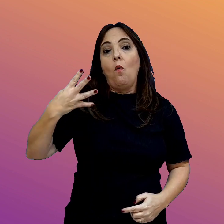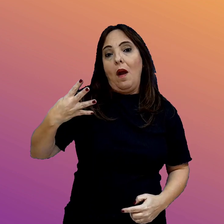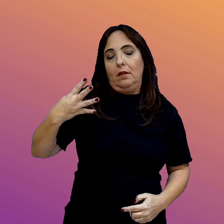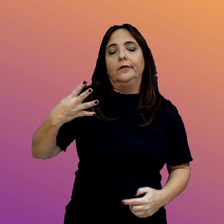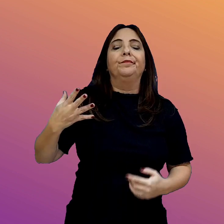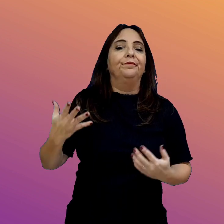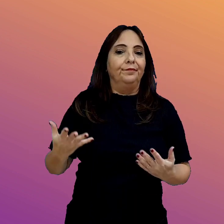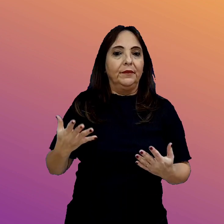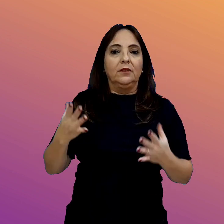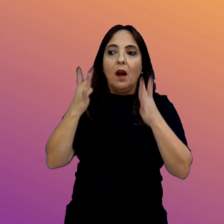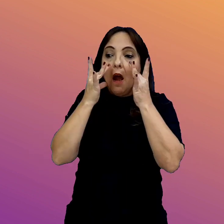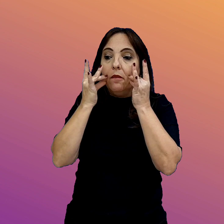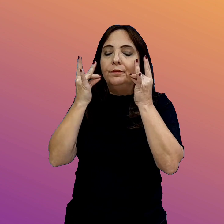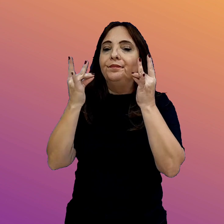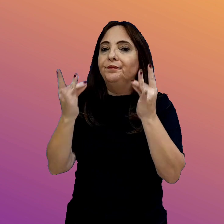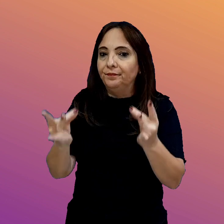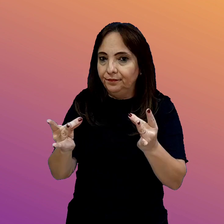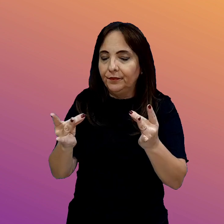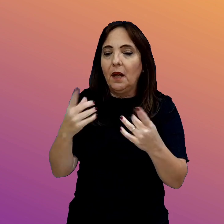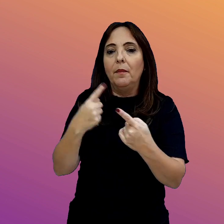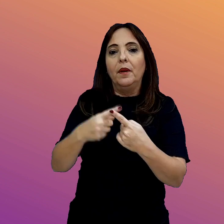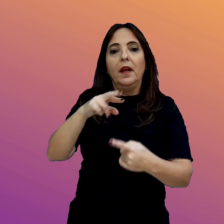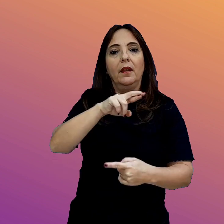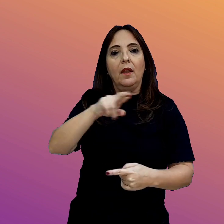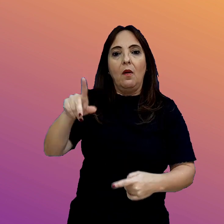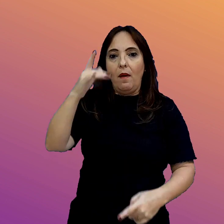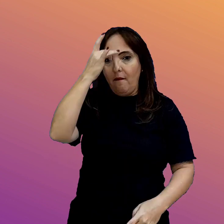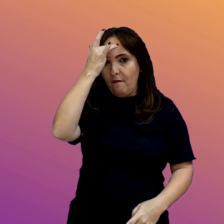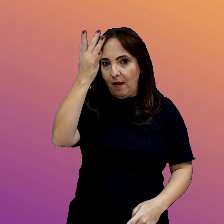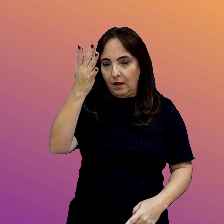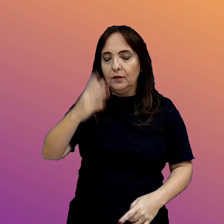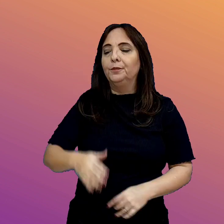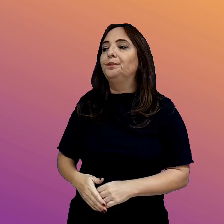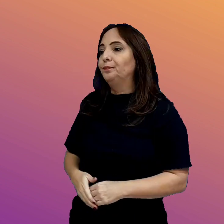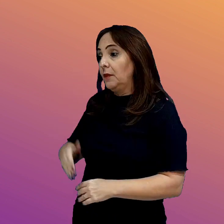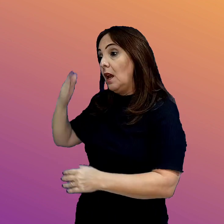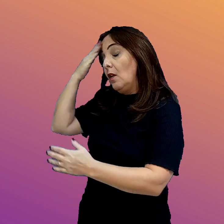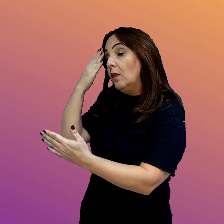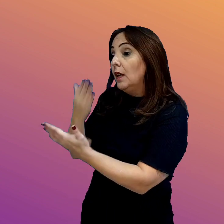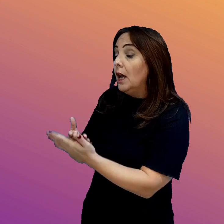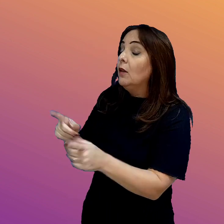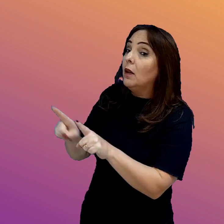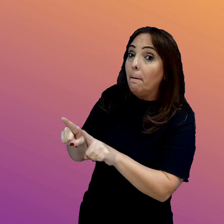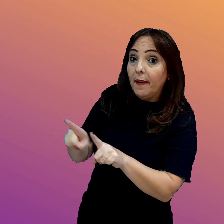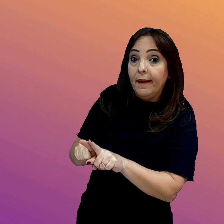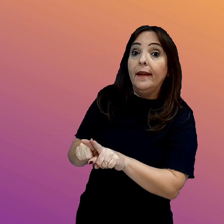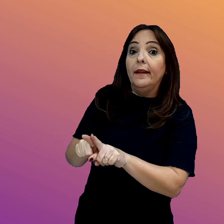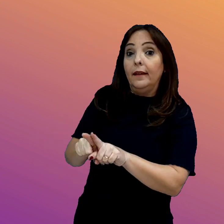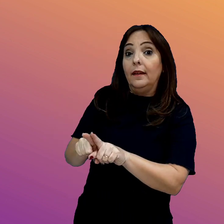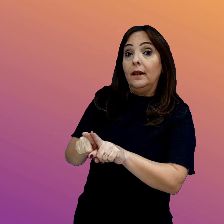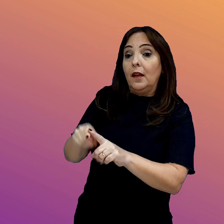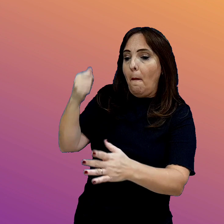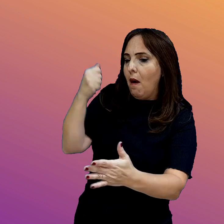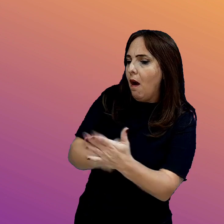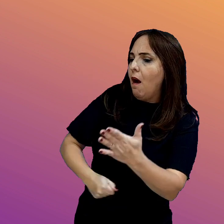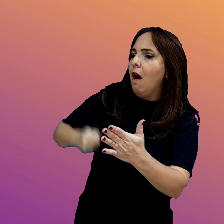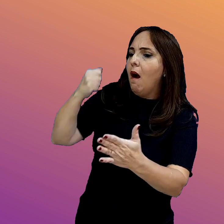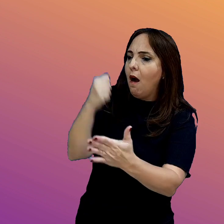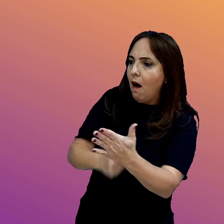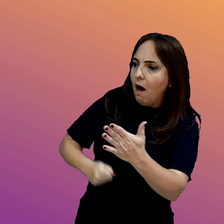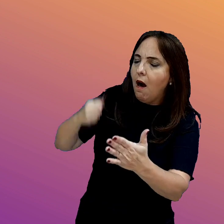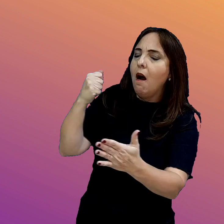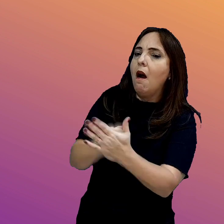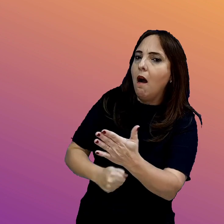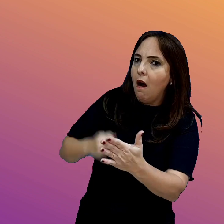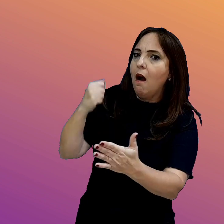não é fácil. E eu creio que isso é uma batalha espiritual muito grande, muito séria sobre a família. Eu me